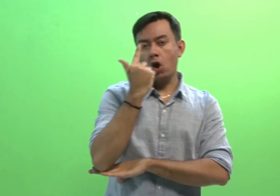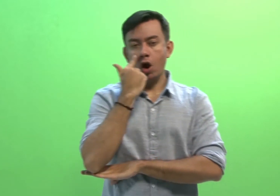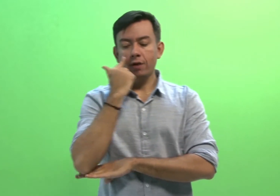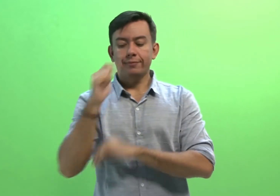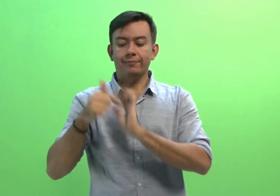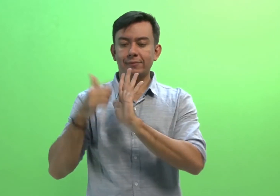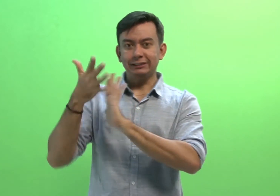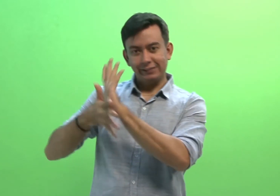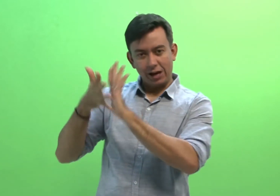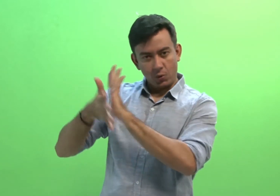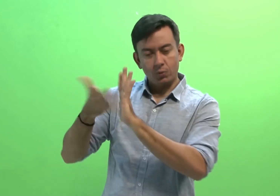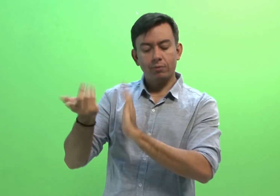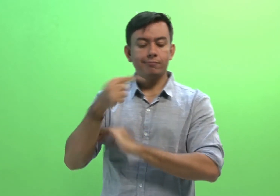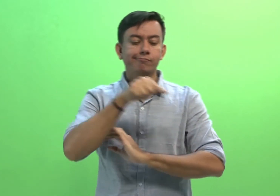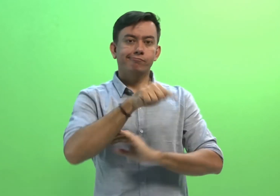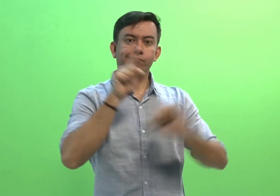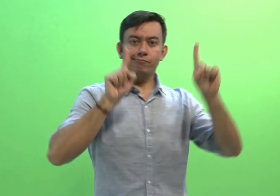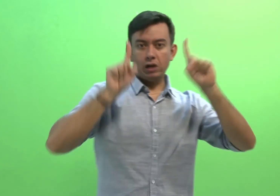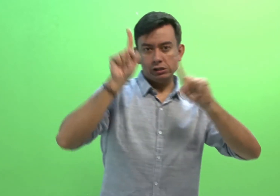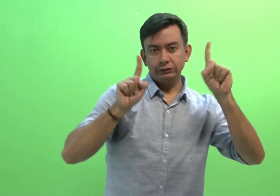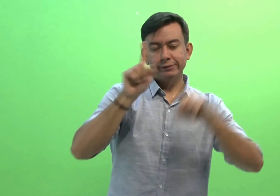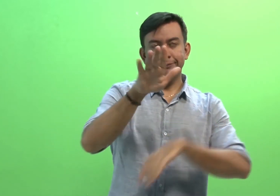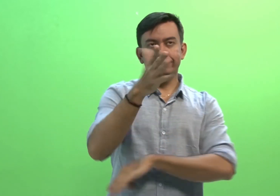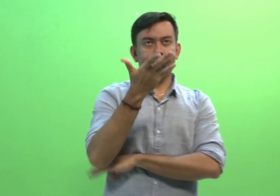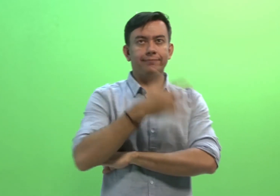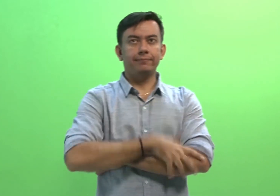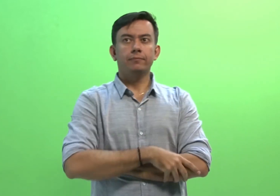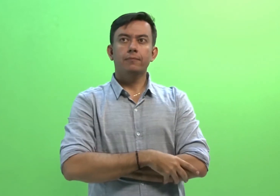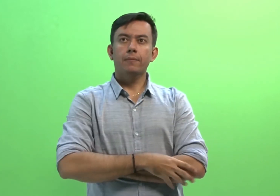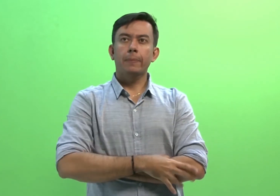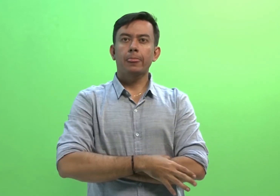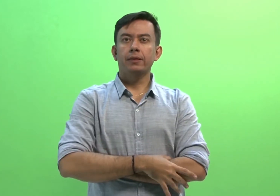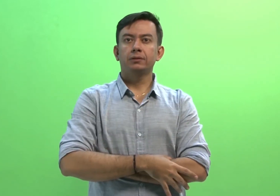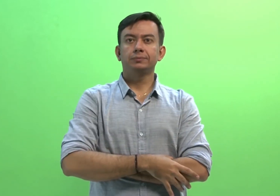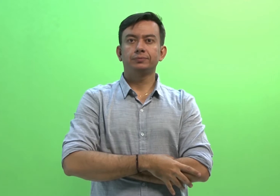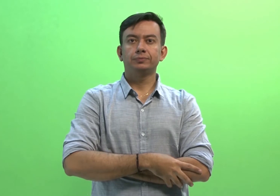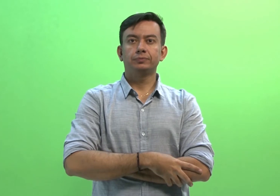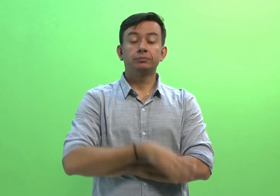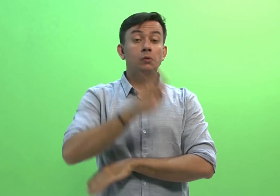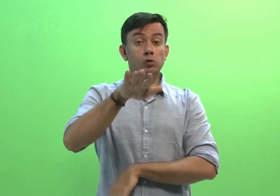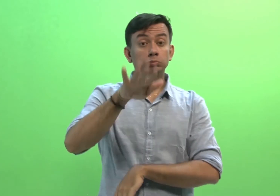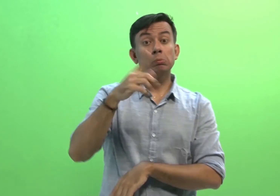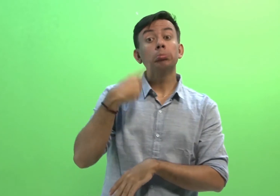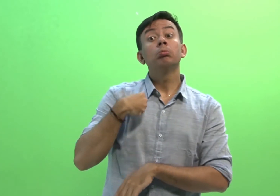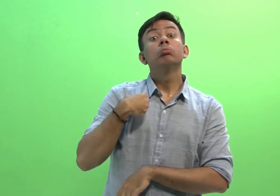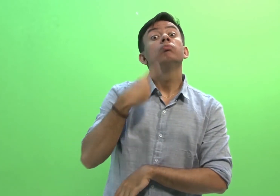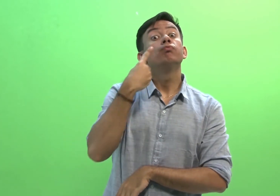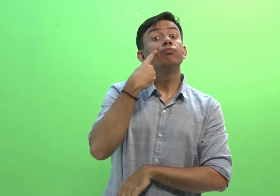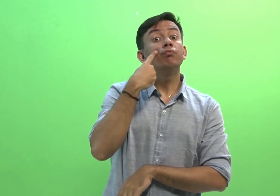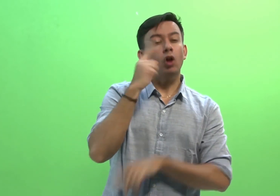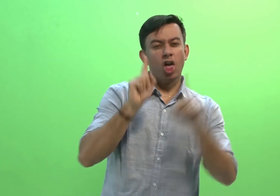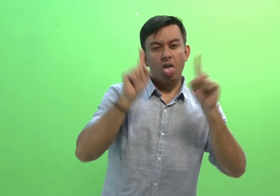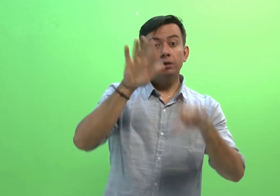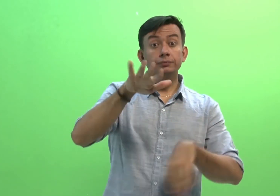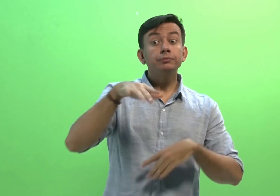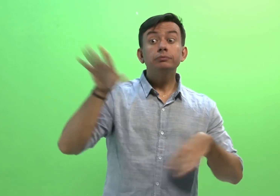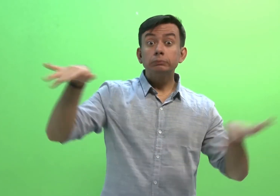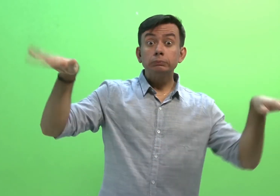Vejam. O que é mímica e o que é língua de sinais. Vejam. Olhem, olhem,